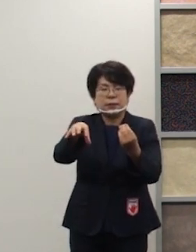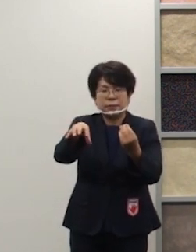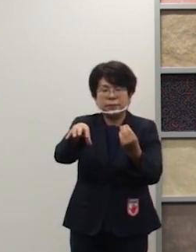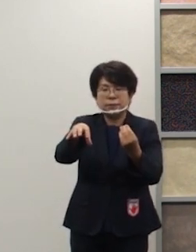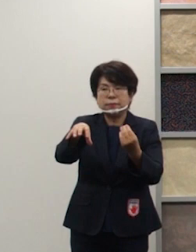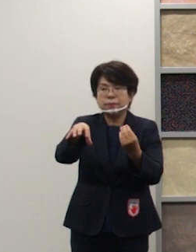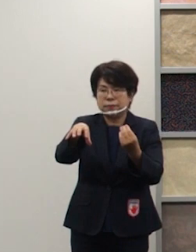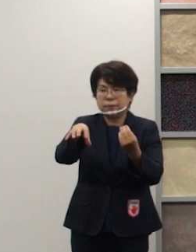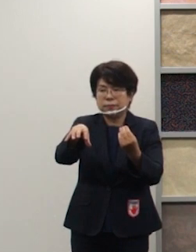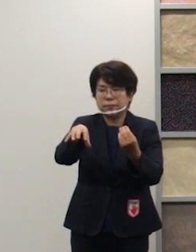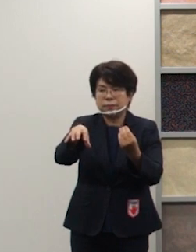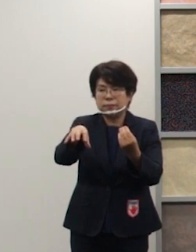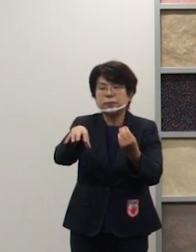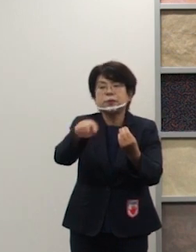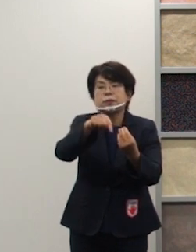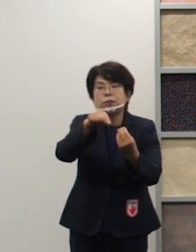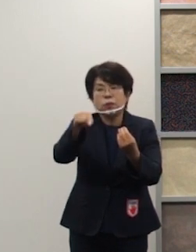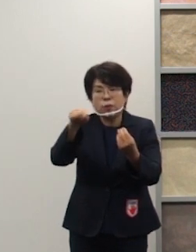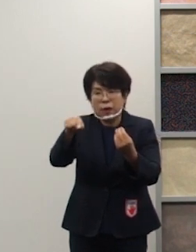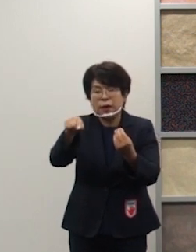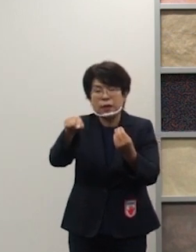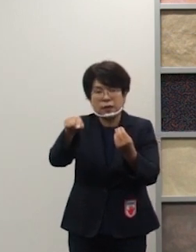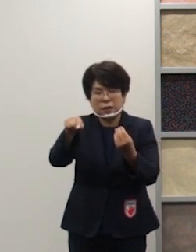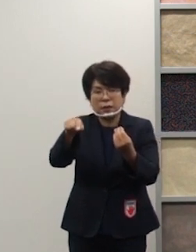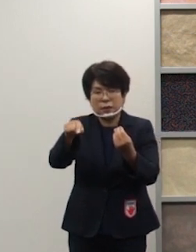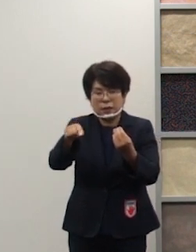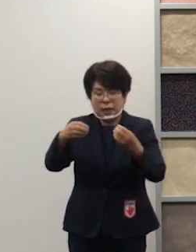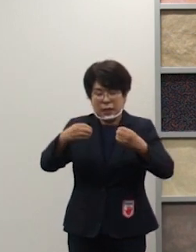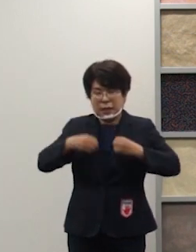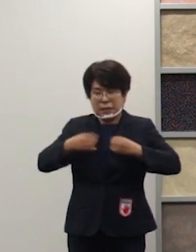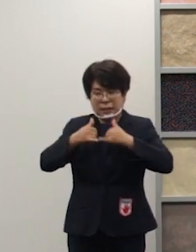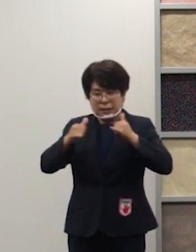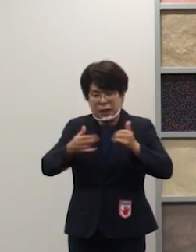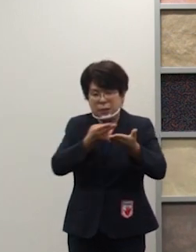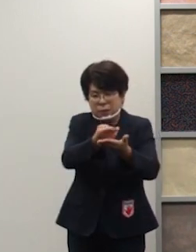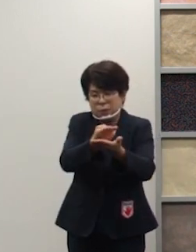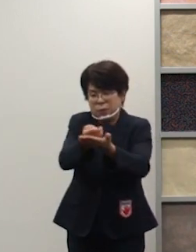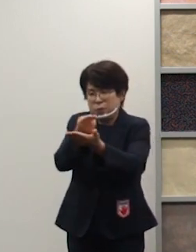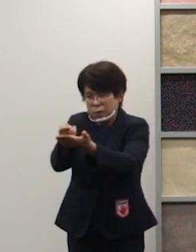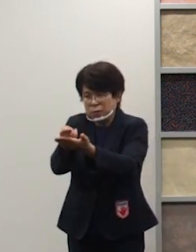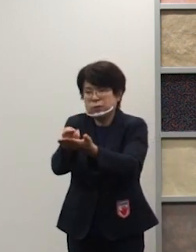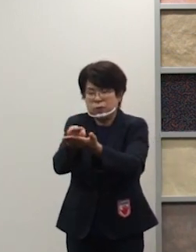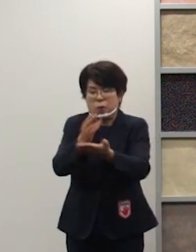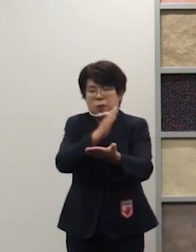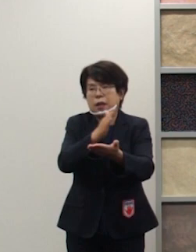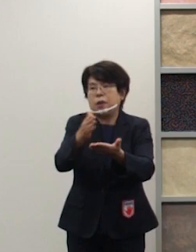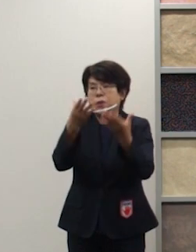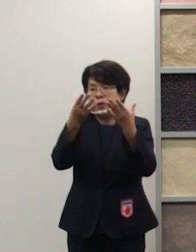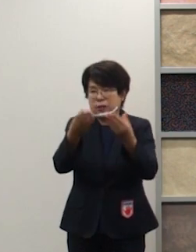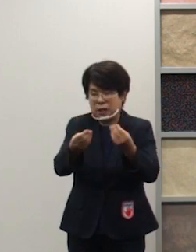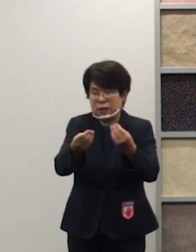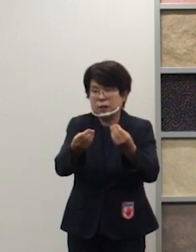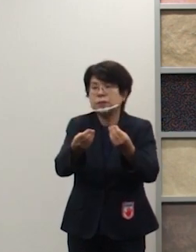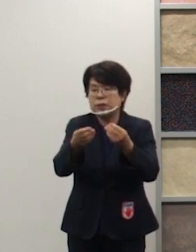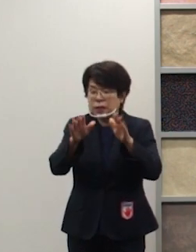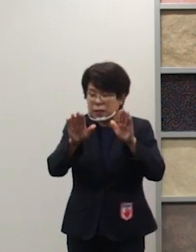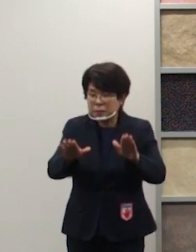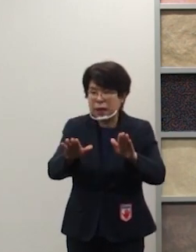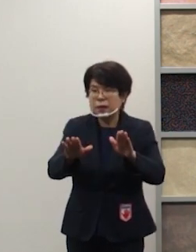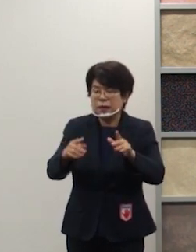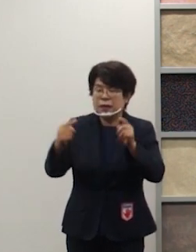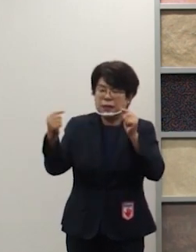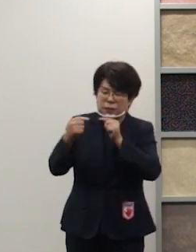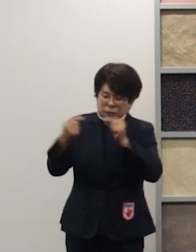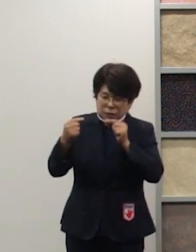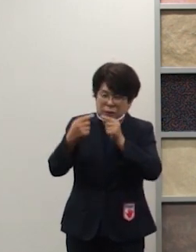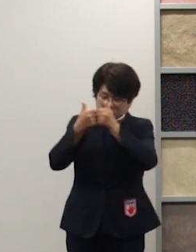そういう重点病院の指定の、段階に行こうと思いますし、今最終調整4つの病院としてますが、そこもその